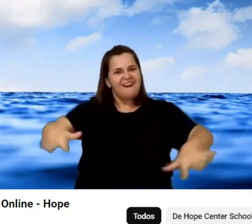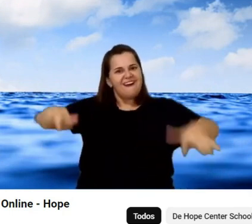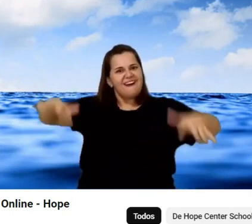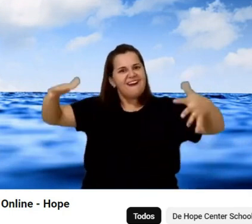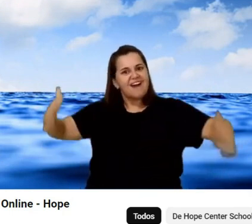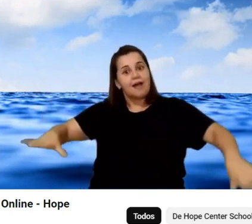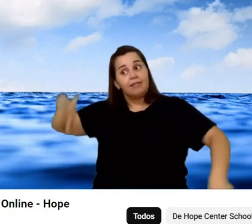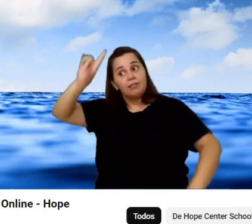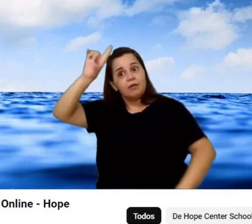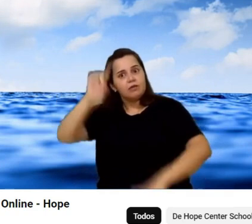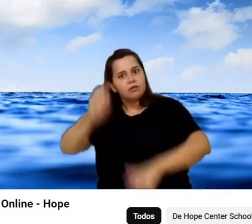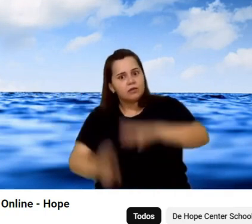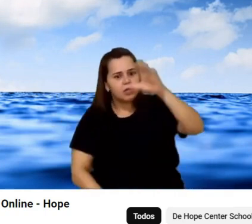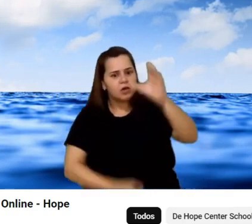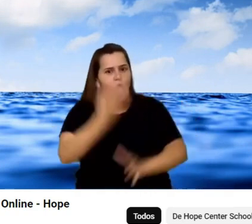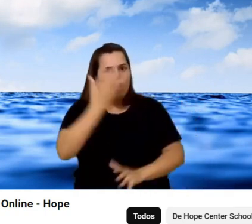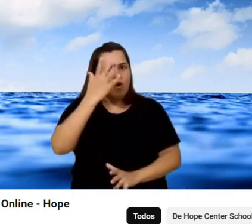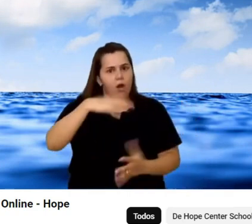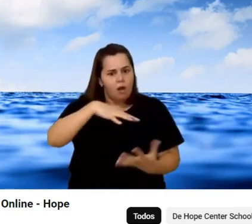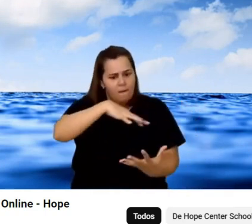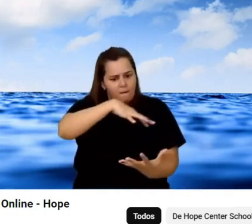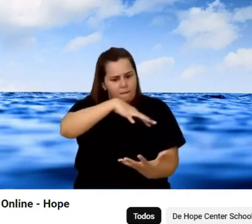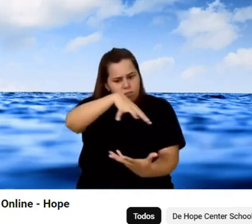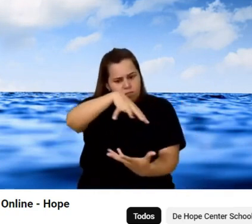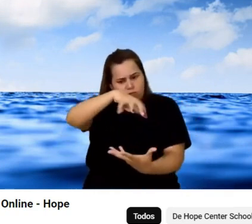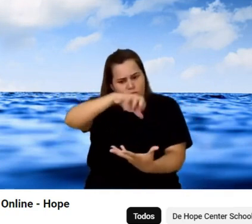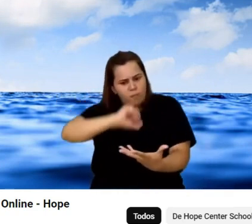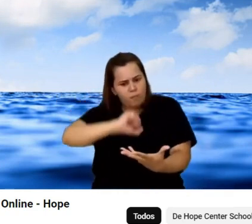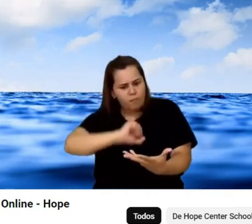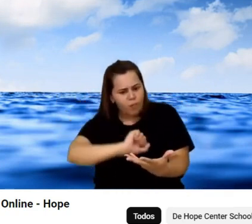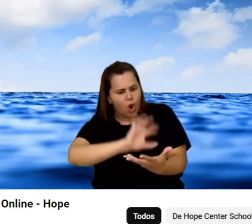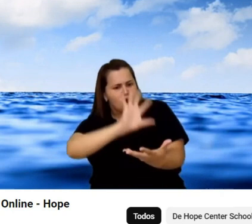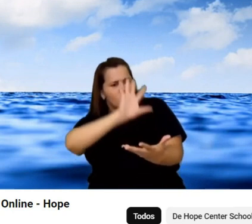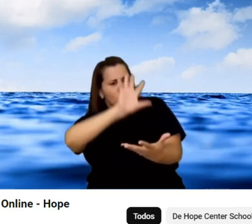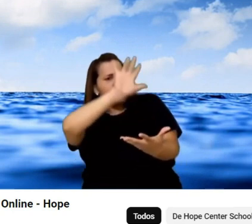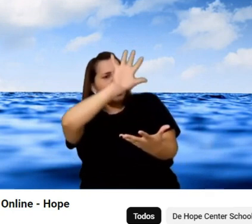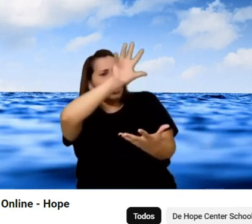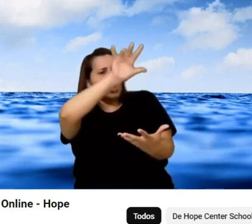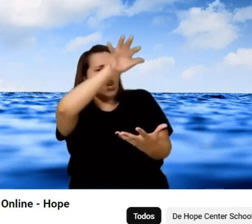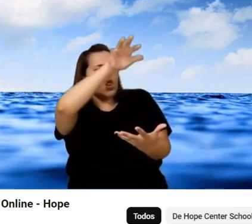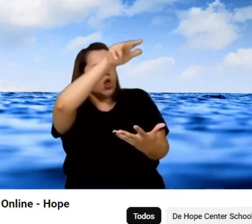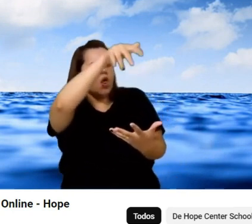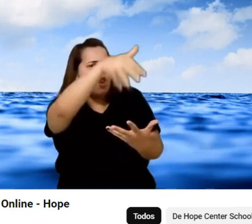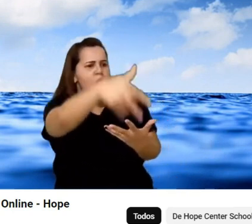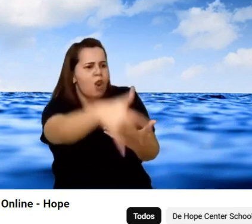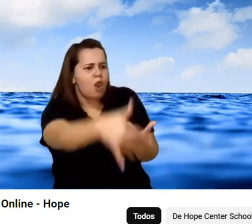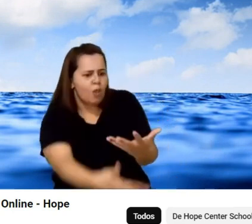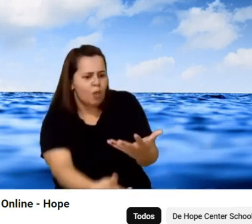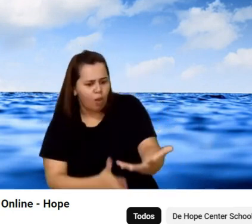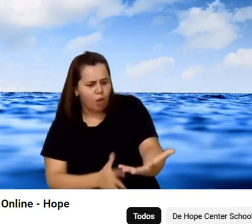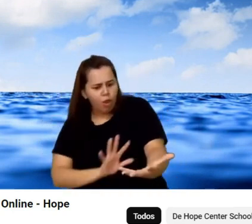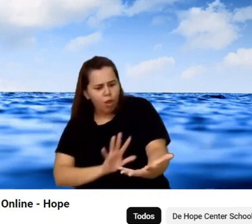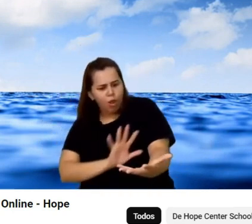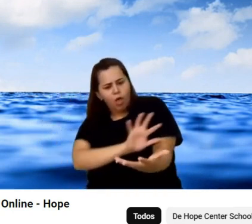O mar, a água do mar. Aí Deus criou todas essas coisas e ele planejou e